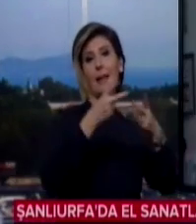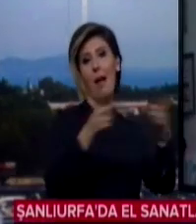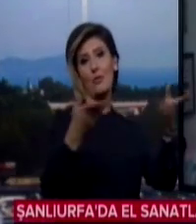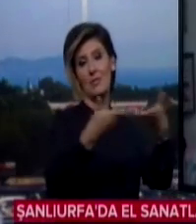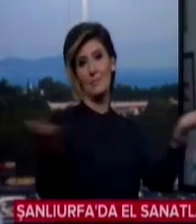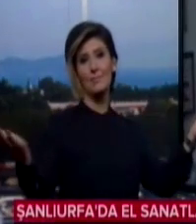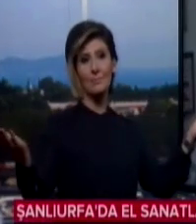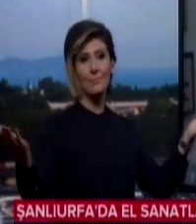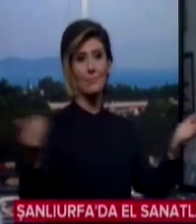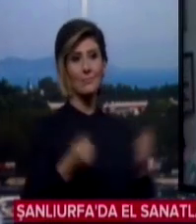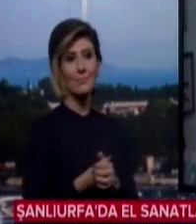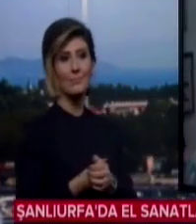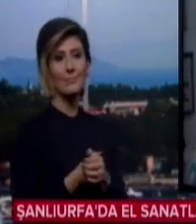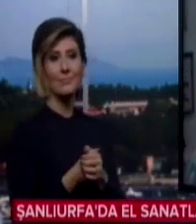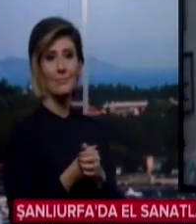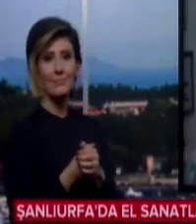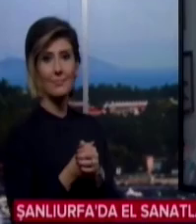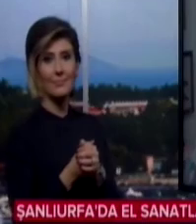açtılar.